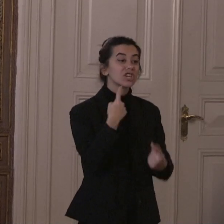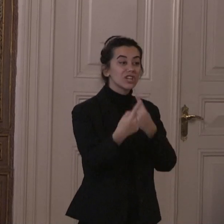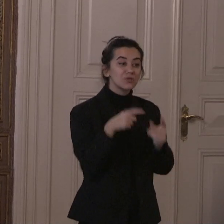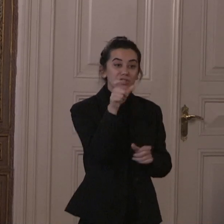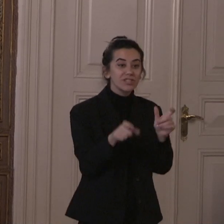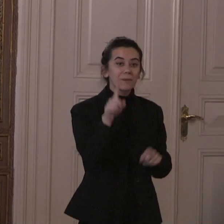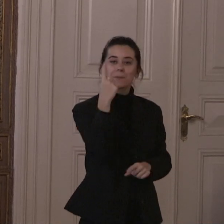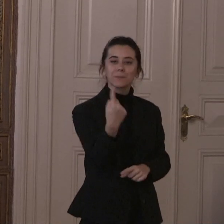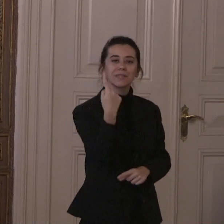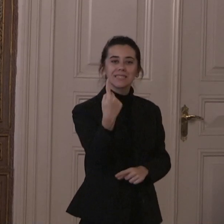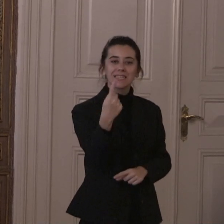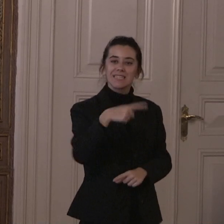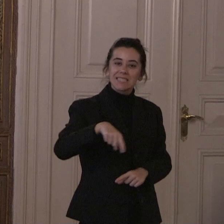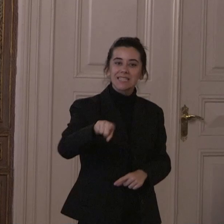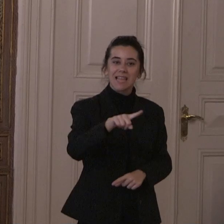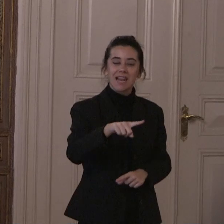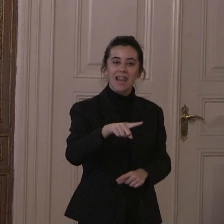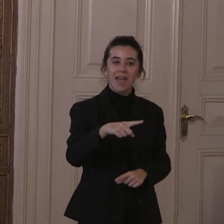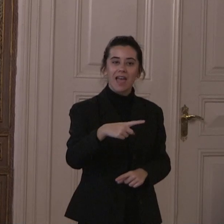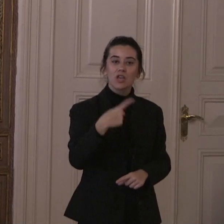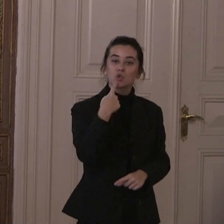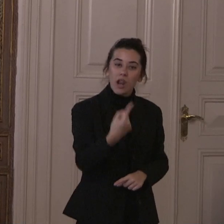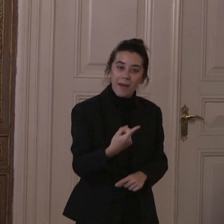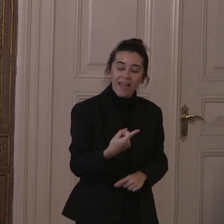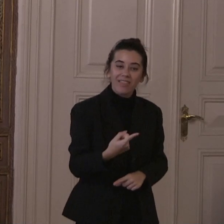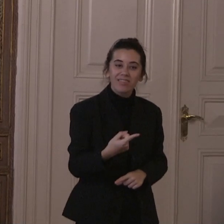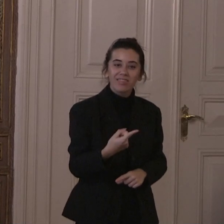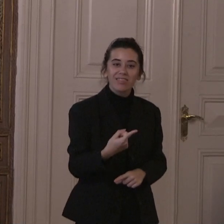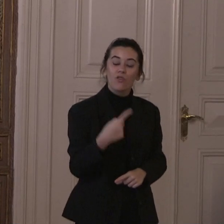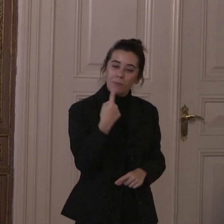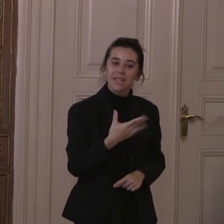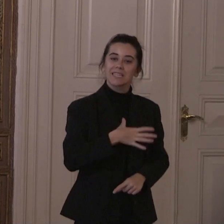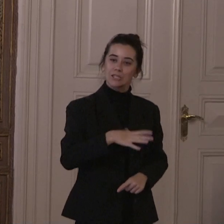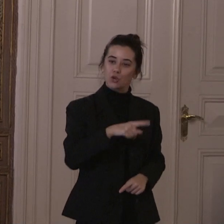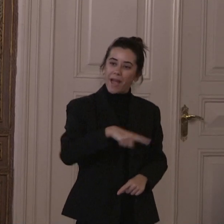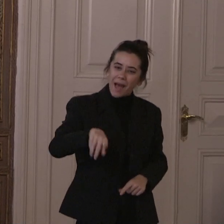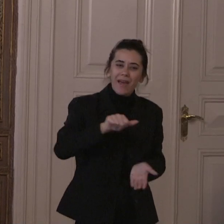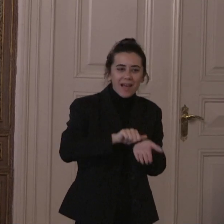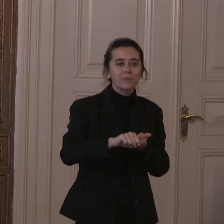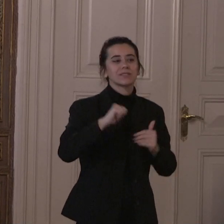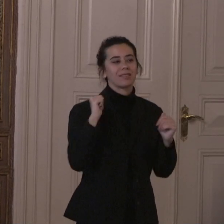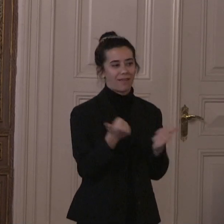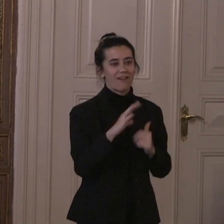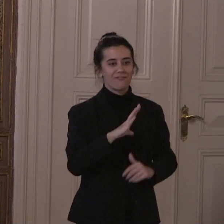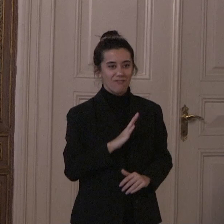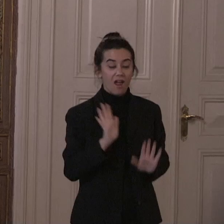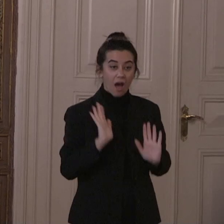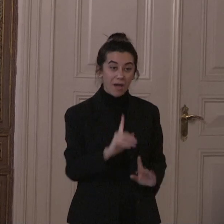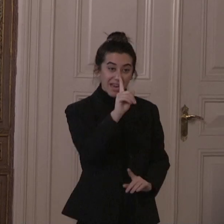bir tanesini sizlerle paylaşmadan geçemeyeceğim. Hepsi çok kıymetli. Ama ilk